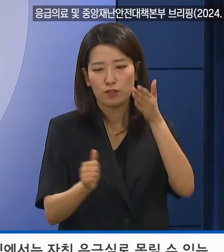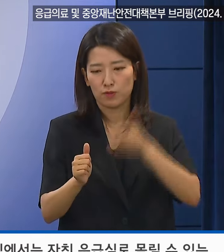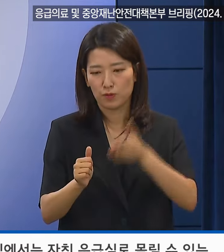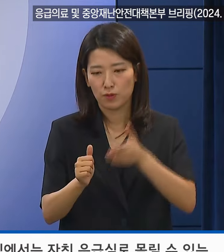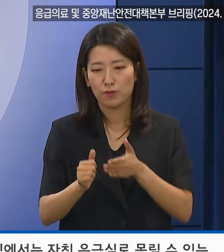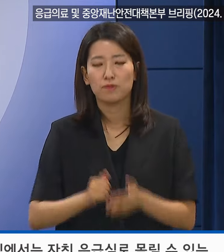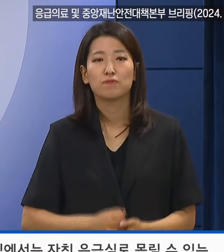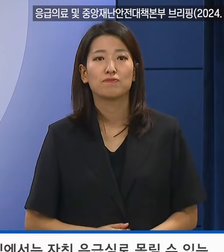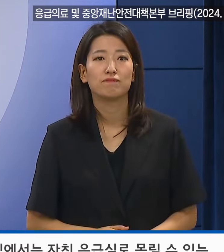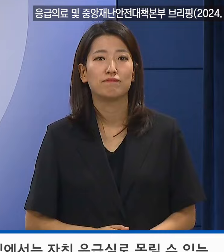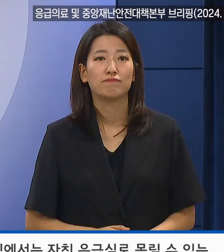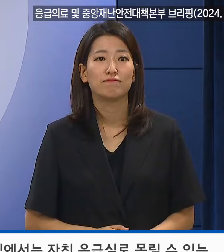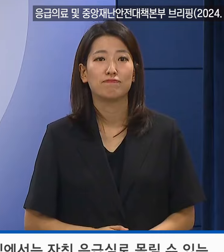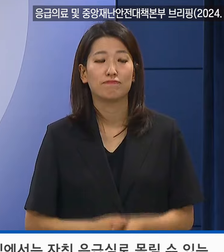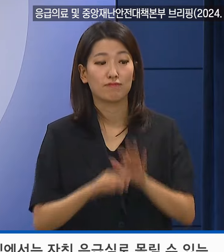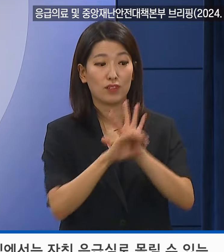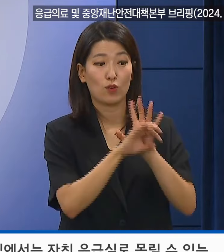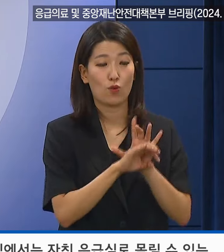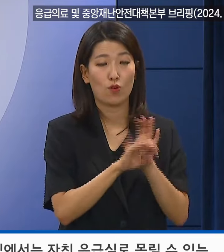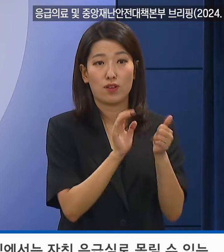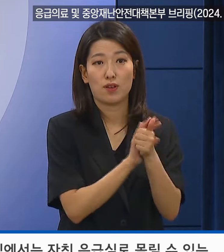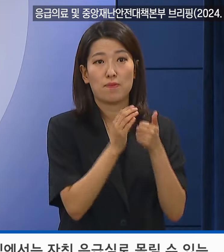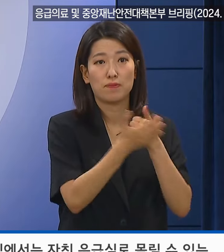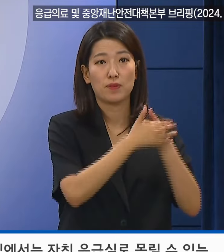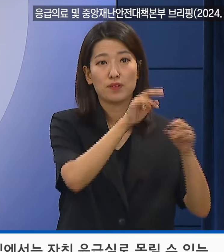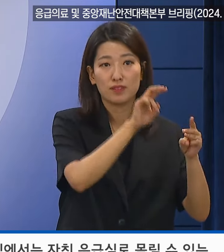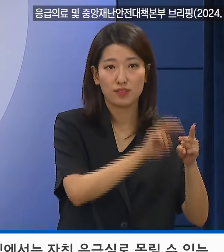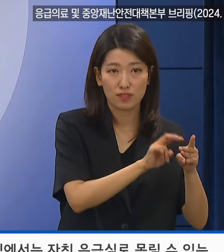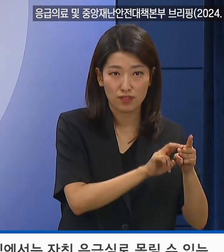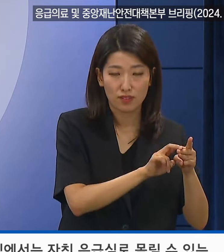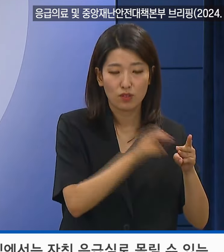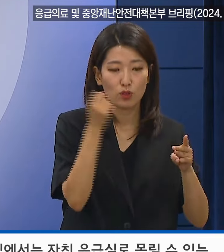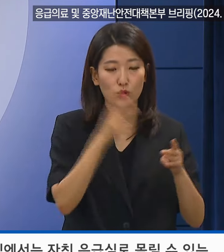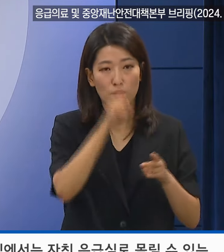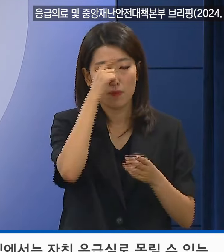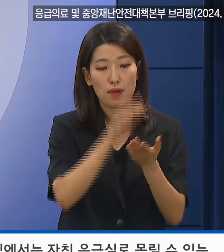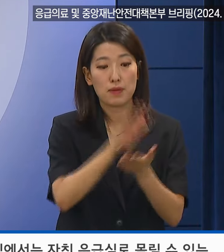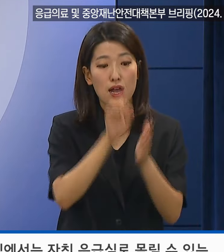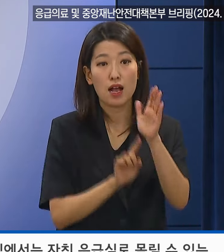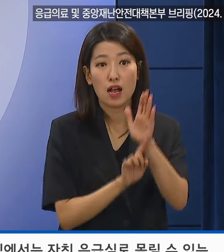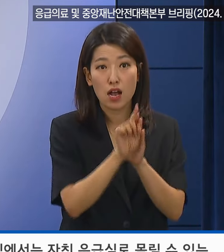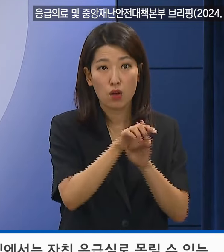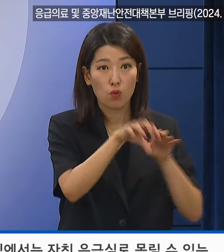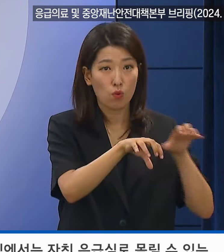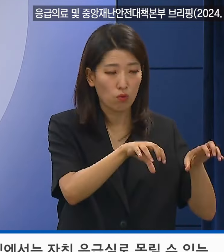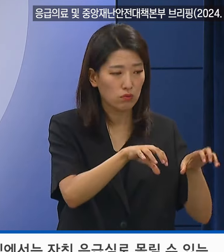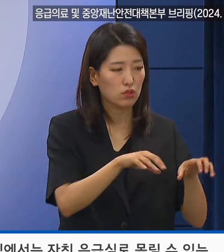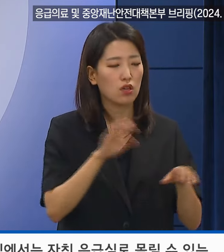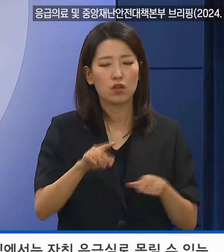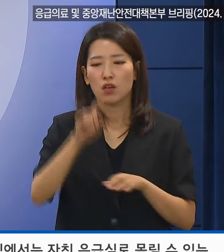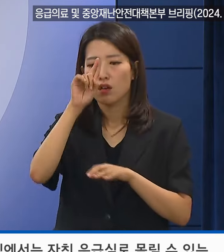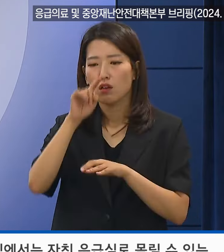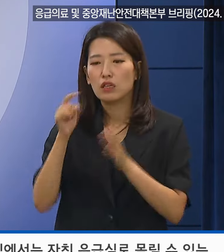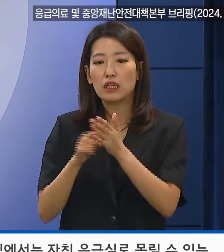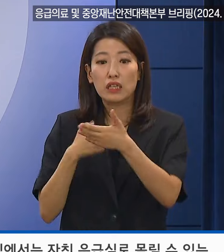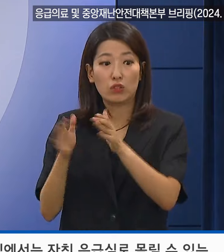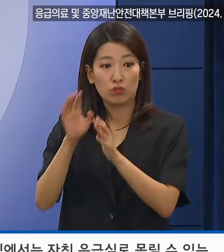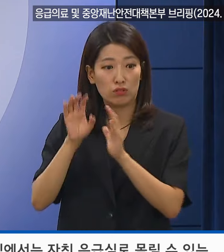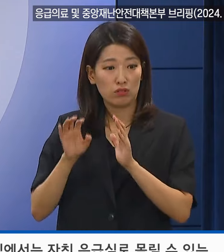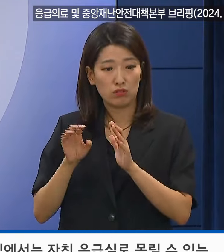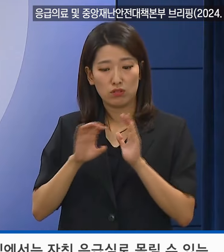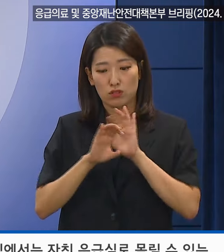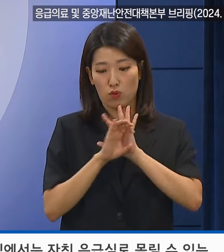코로나19 환자를 위한 협력병원과 발열 클리닉에서는 자칫 응급실로 몰릴 수 있는 코로나19